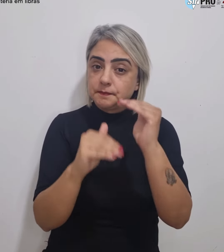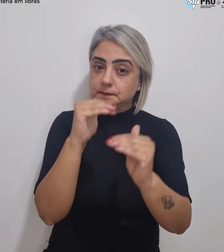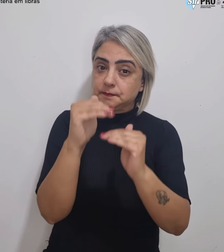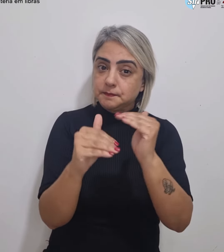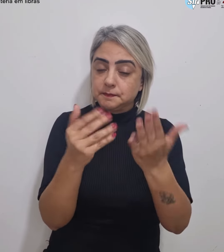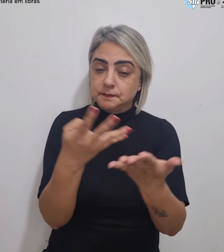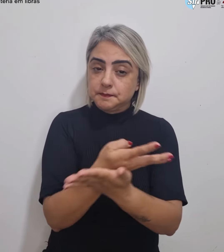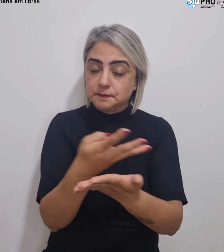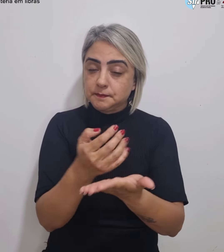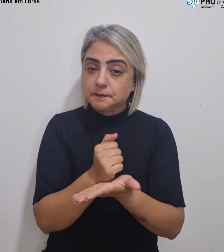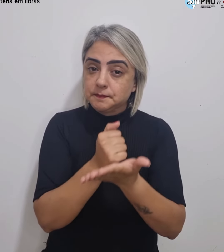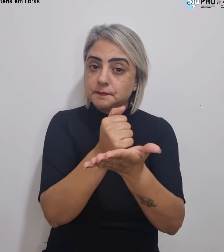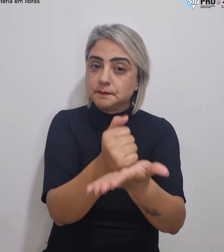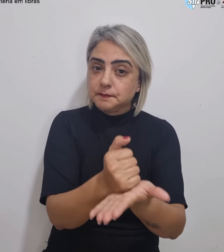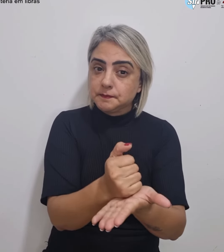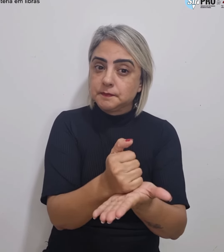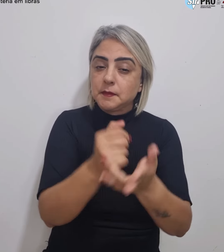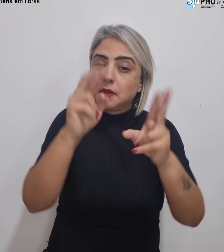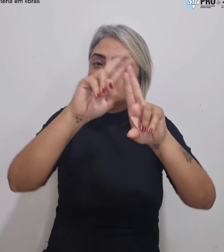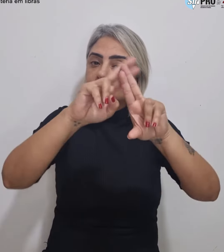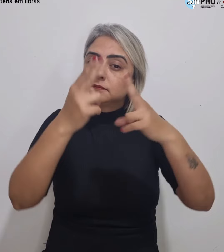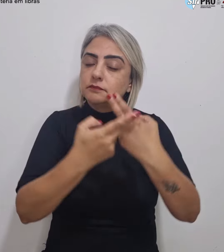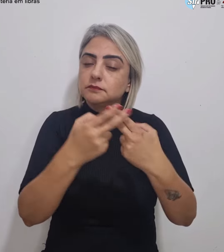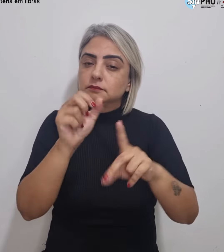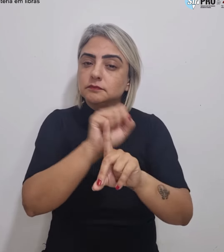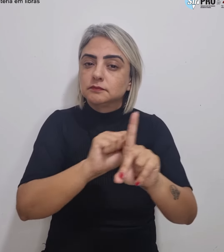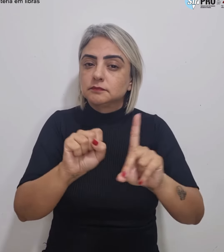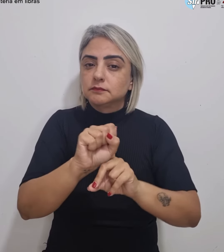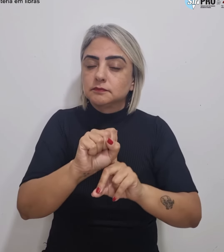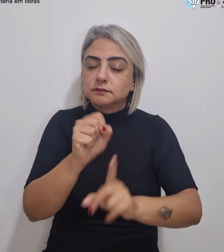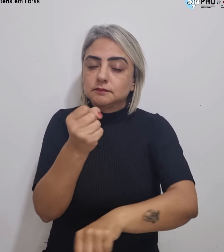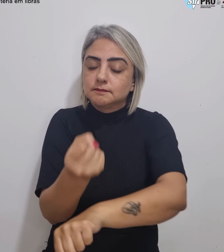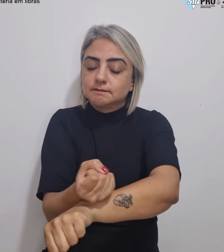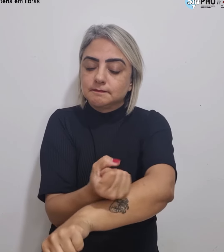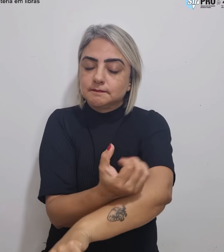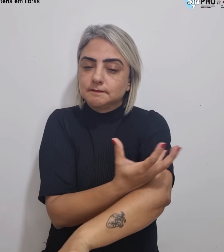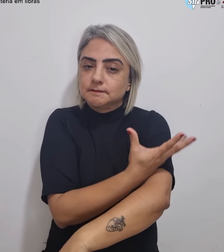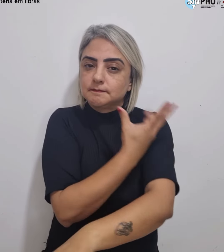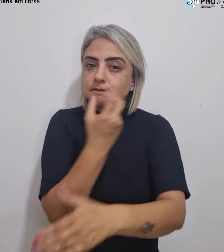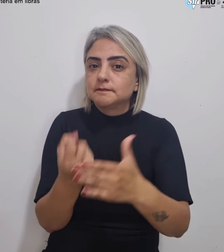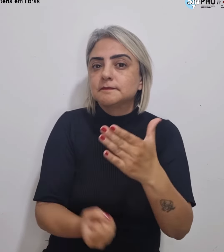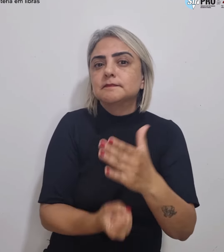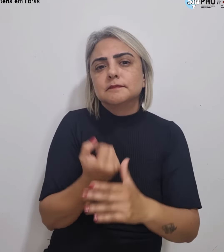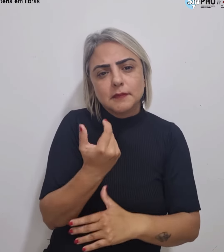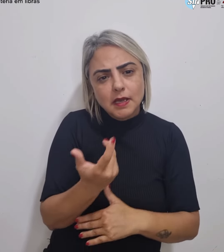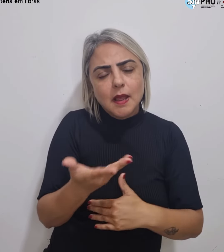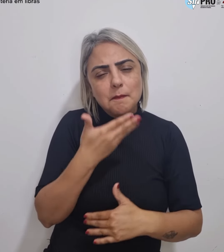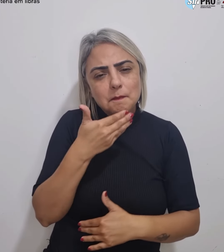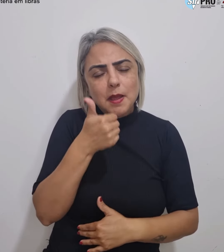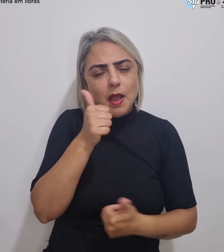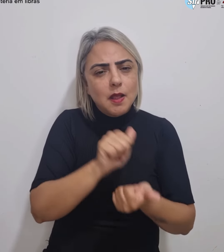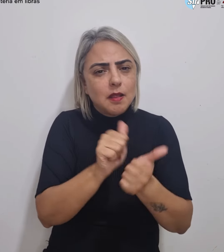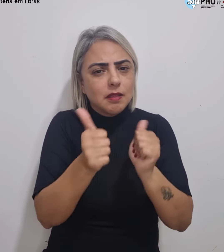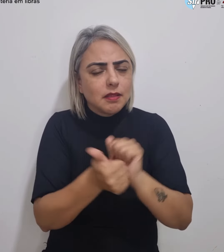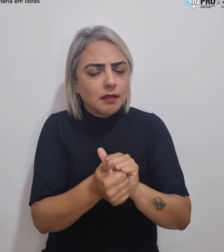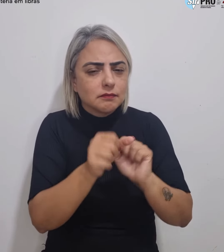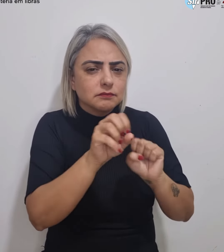de apoio e habilidades socioemocionais, criando condições adequadas de ensino que